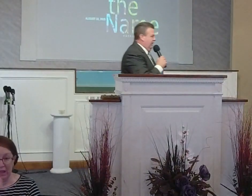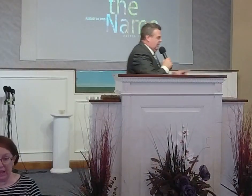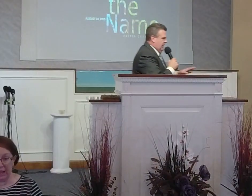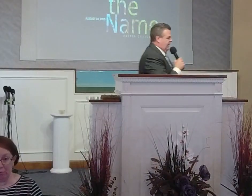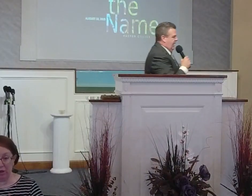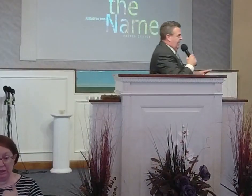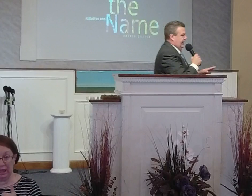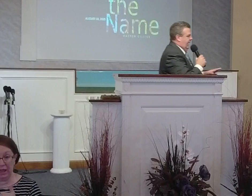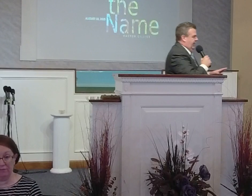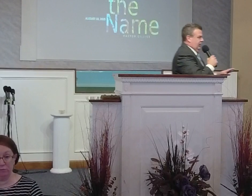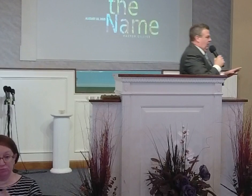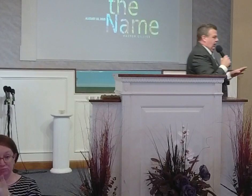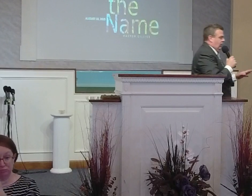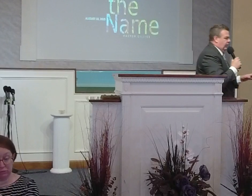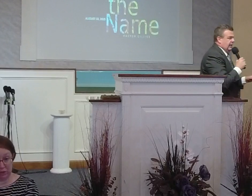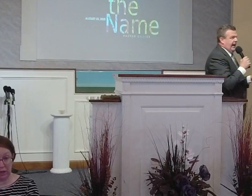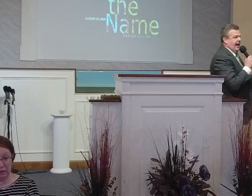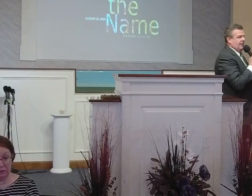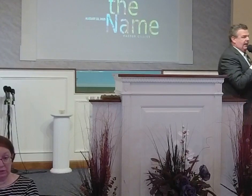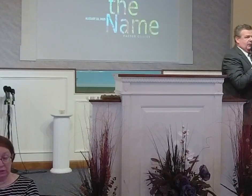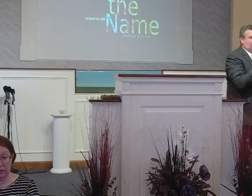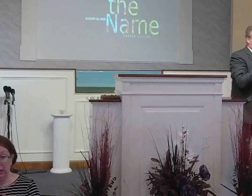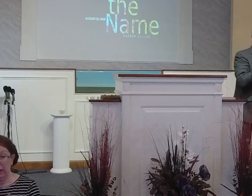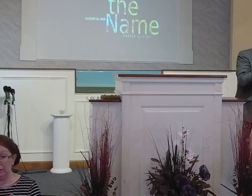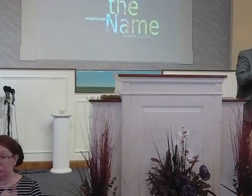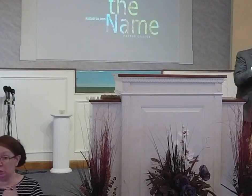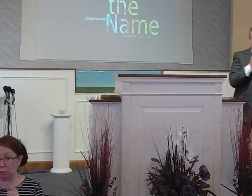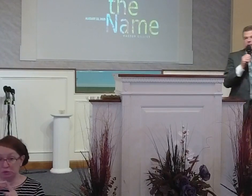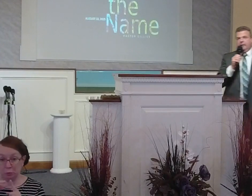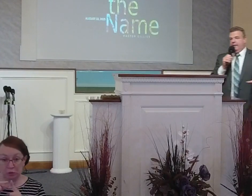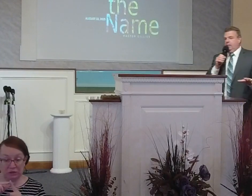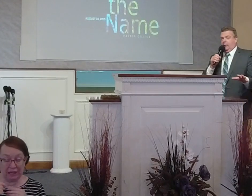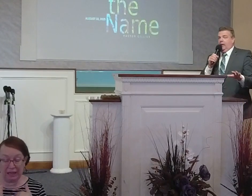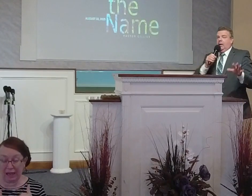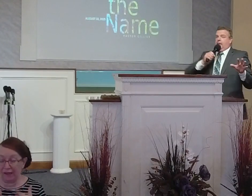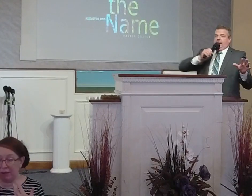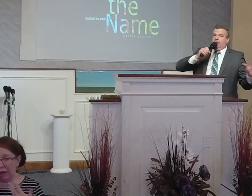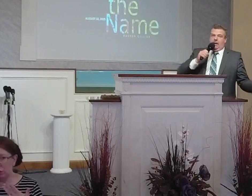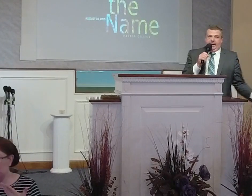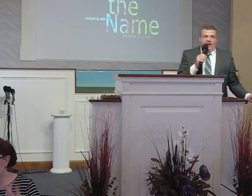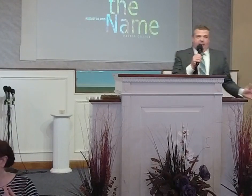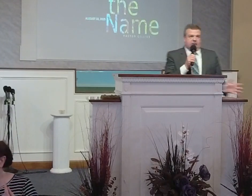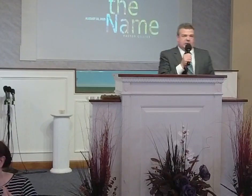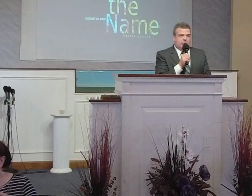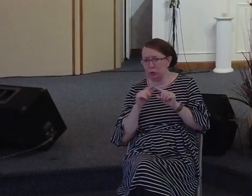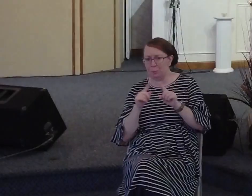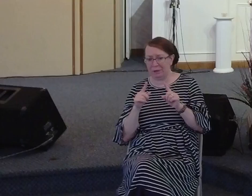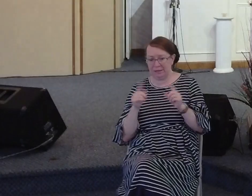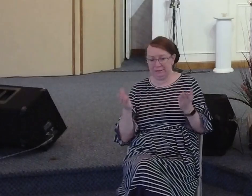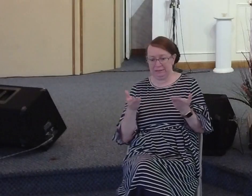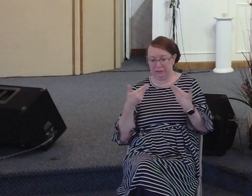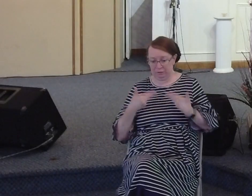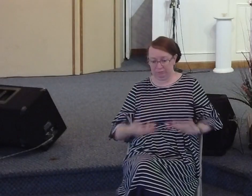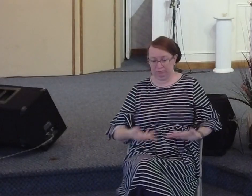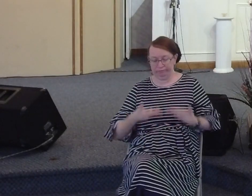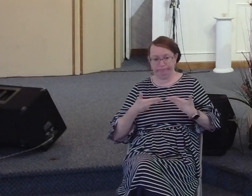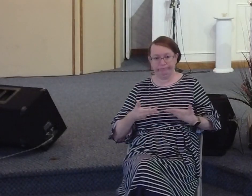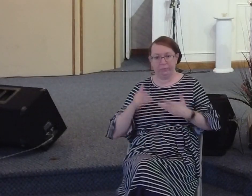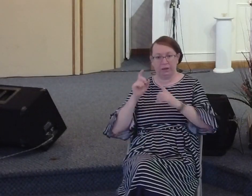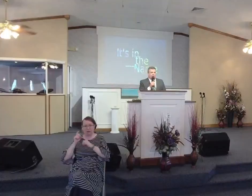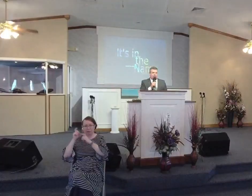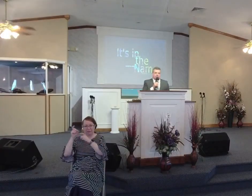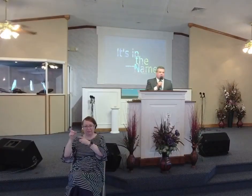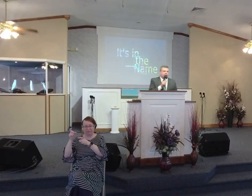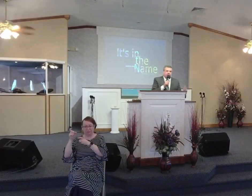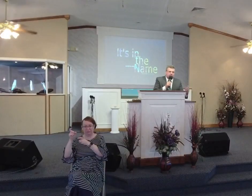si nosotros traemos nuestra vida a Dios y nosotros le decimos: Dios, yo no sé qué palabras tengo, yo no sé qué puedo hacer por tu reino, pero aquí estoy. Y esto es